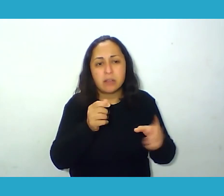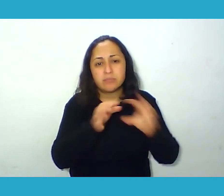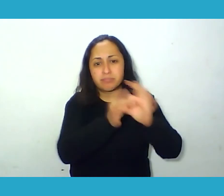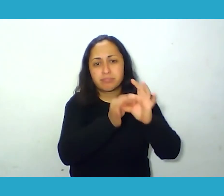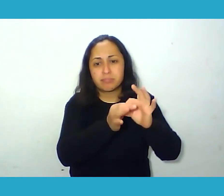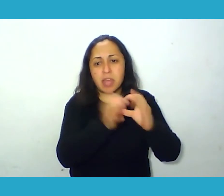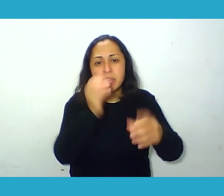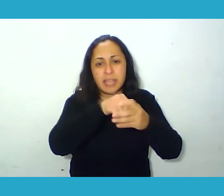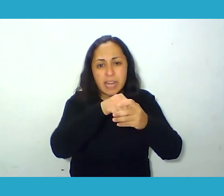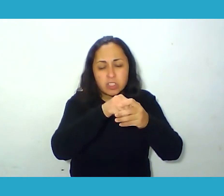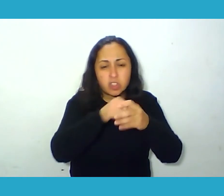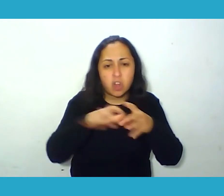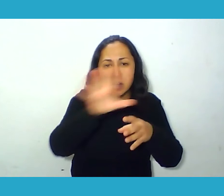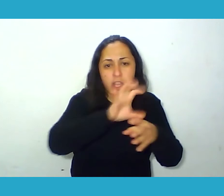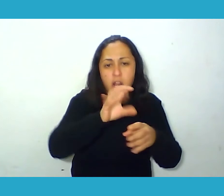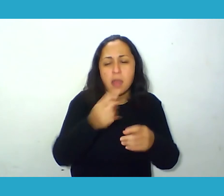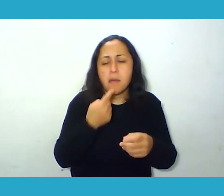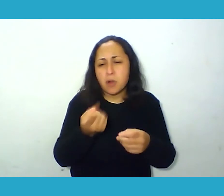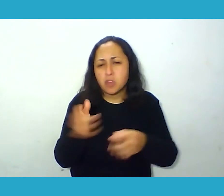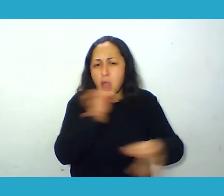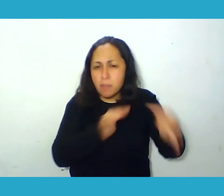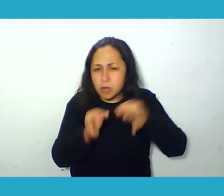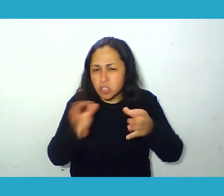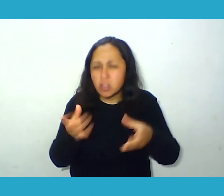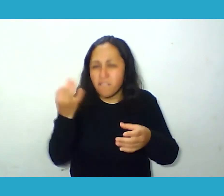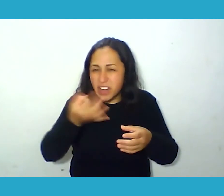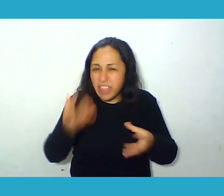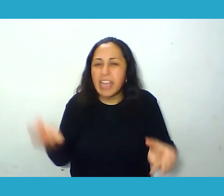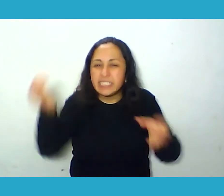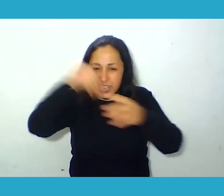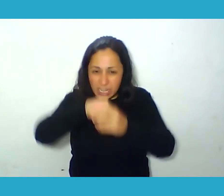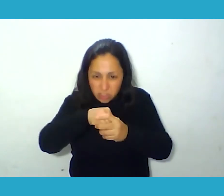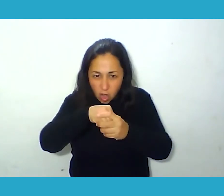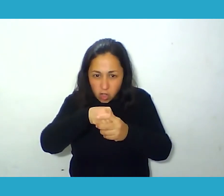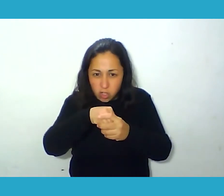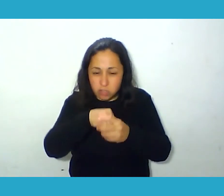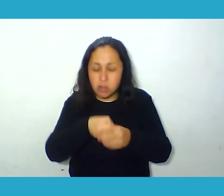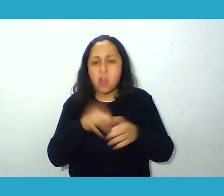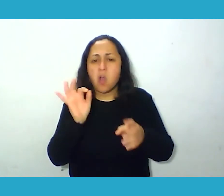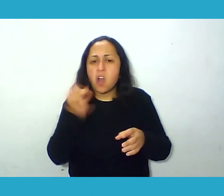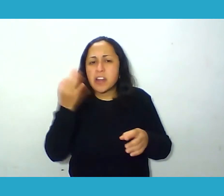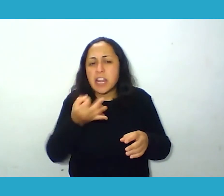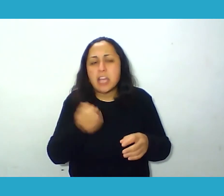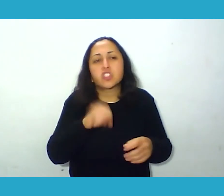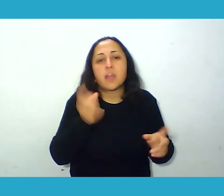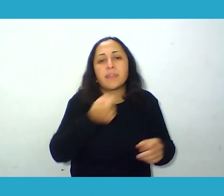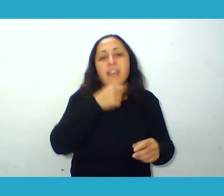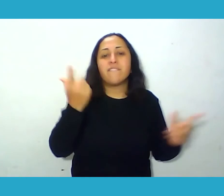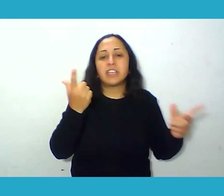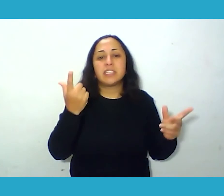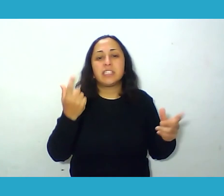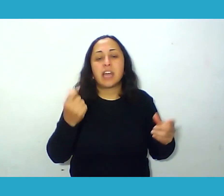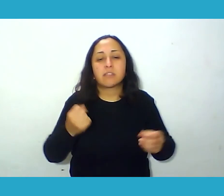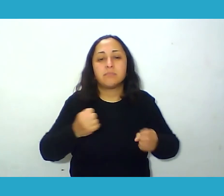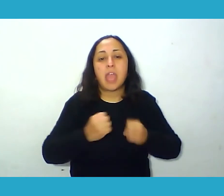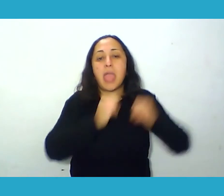una integración regional, pero se pregunta si los proyectos apuntan a una integración regional o si en realidad fue para facilitar las